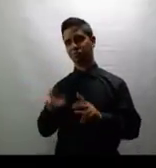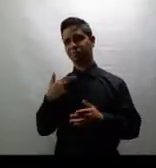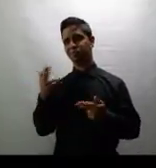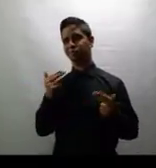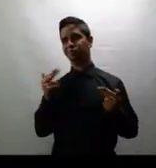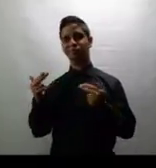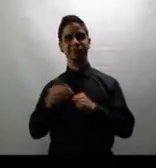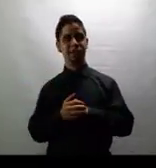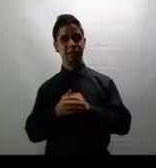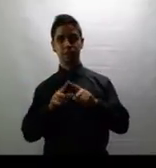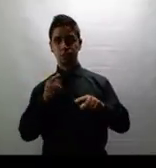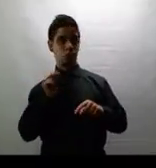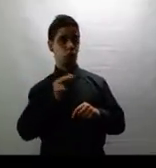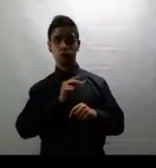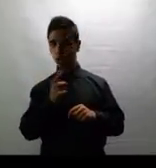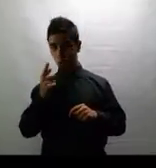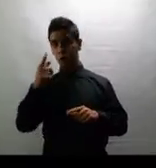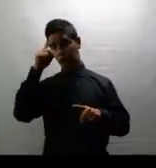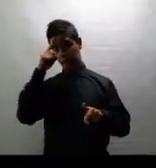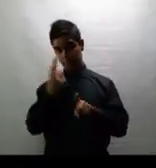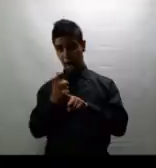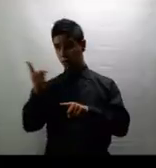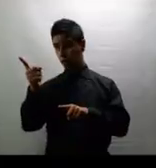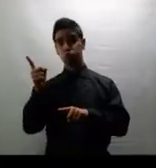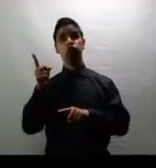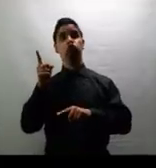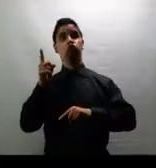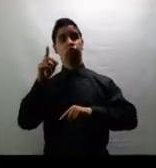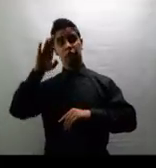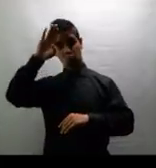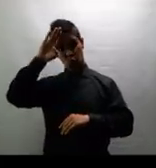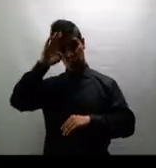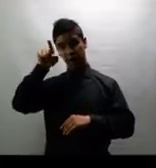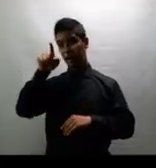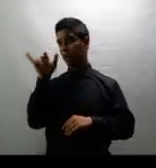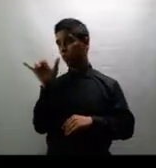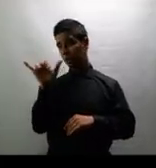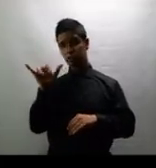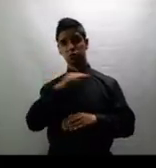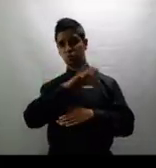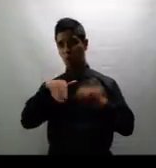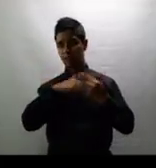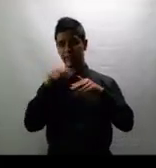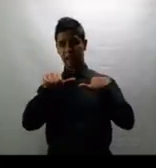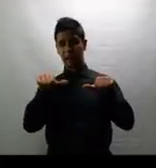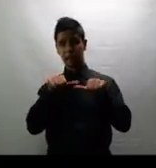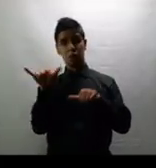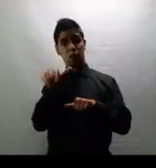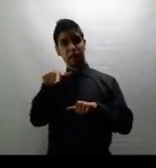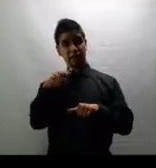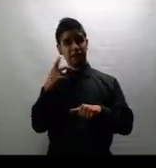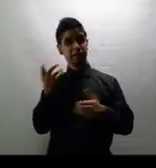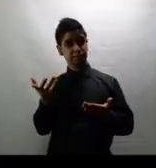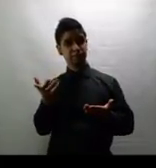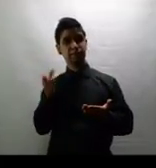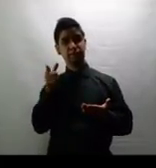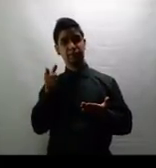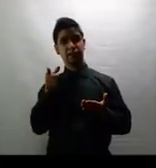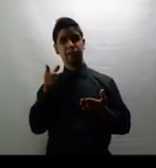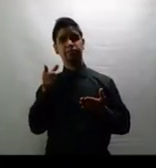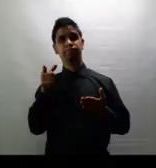nuestros hermanos cubanos también o sea no todas esas áreas y categoría 4